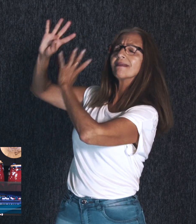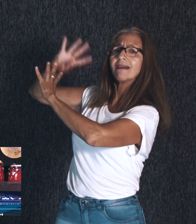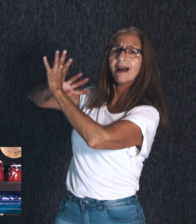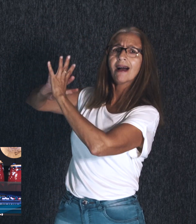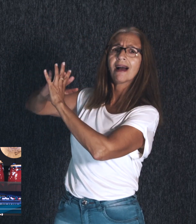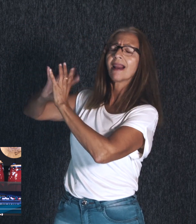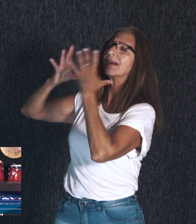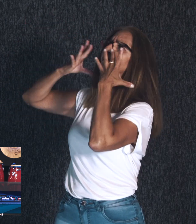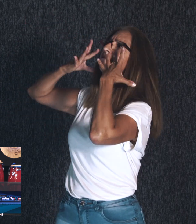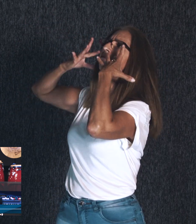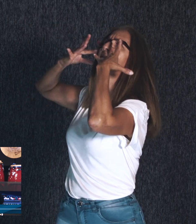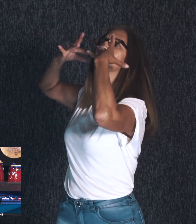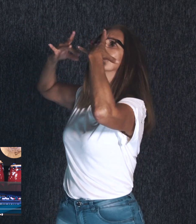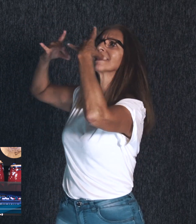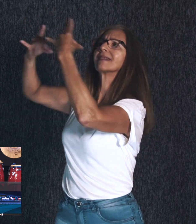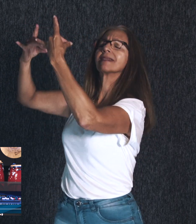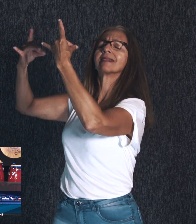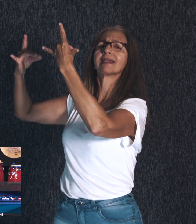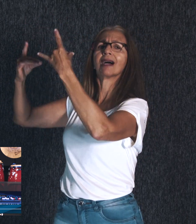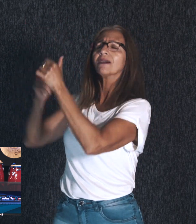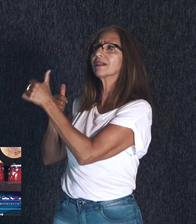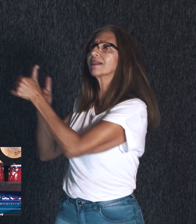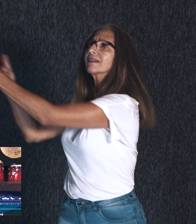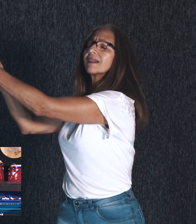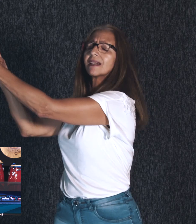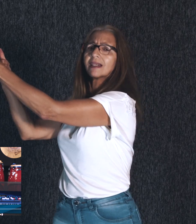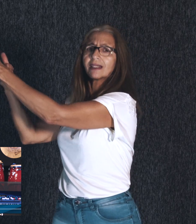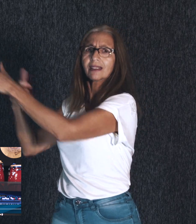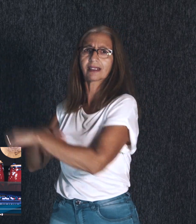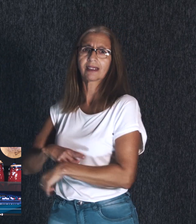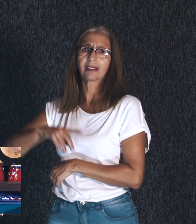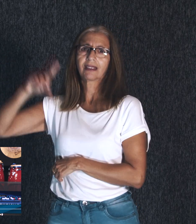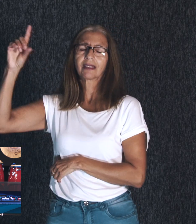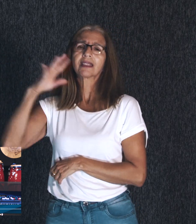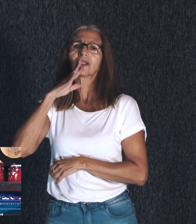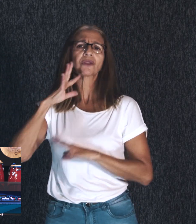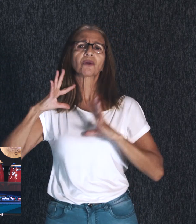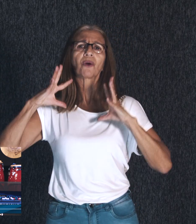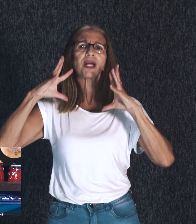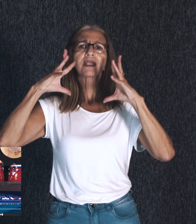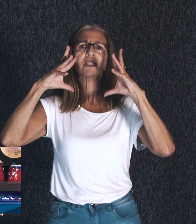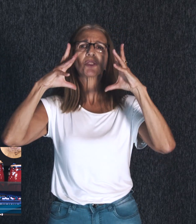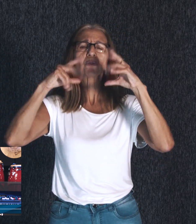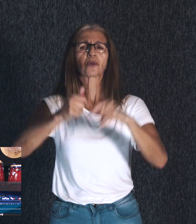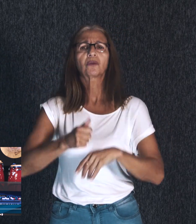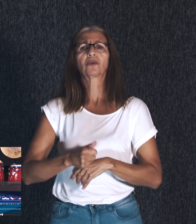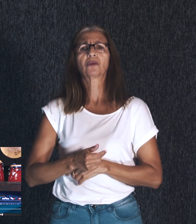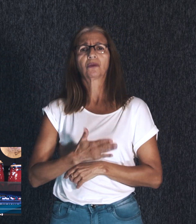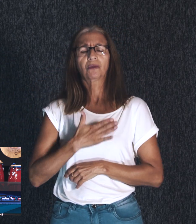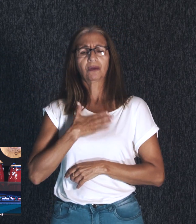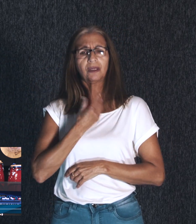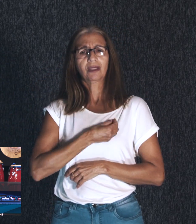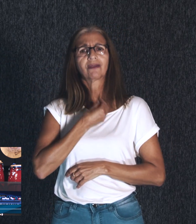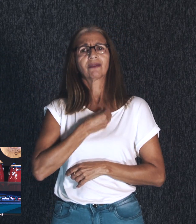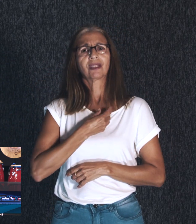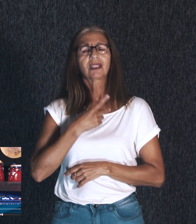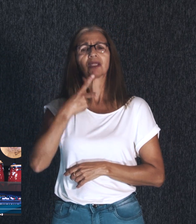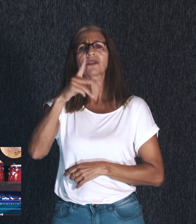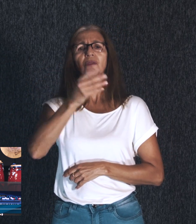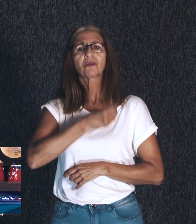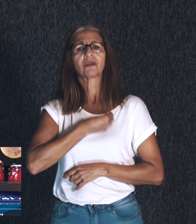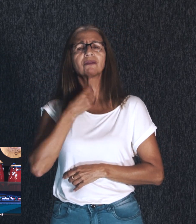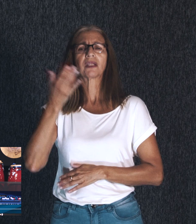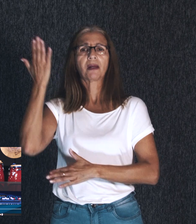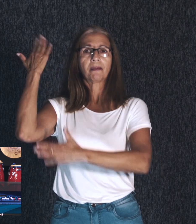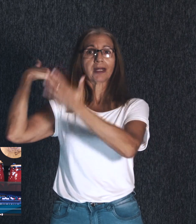seu passado. Ele conhece o seu presente. E Ele conhece o seu futuro. Ele conhece as suas palavras antes de